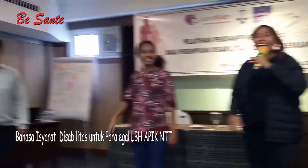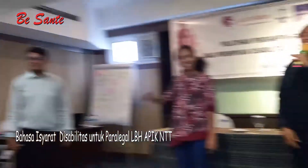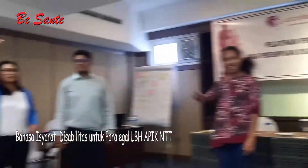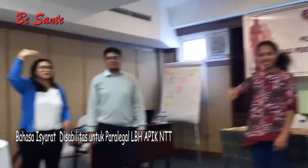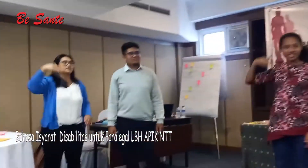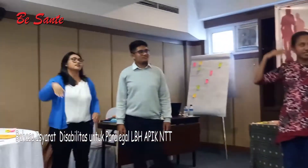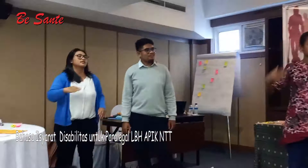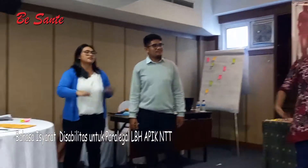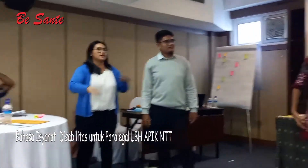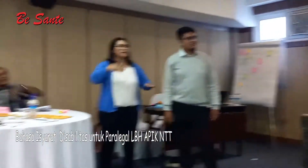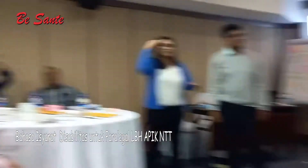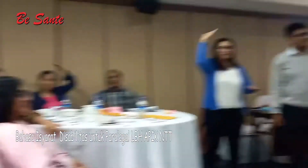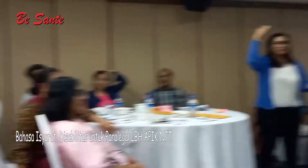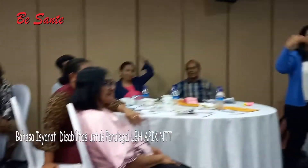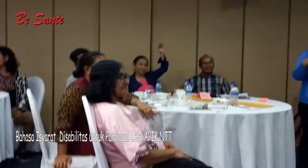kakak. Adik kakak. Adik kakak. Sepupu.